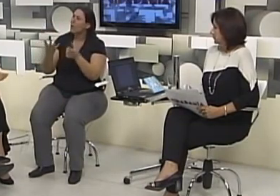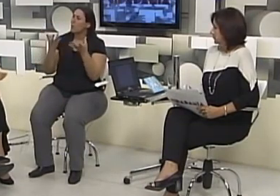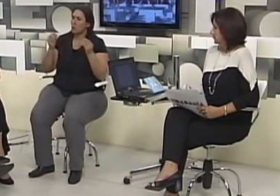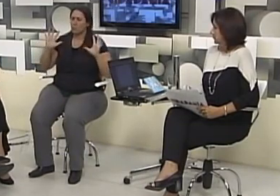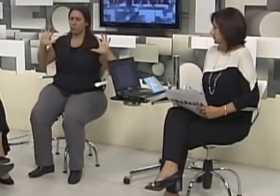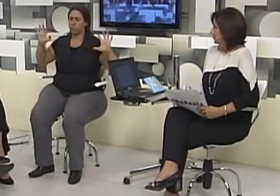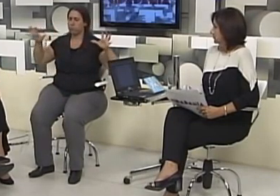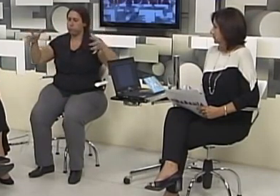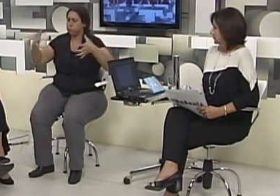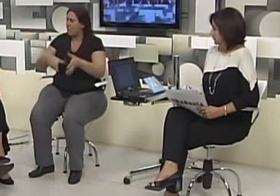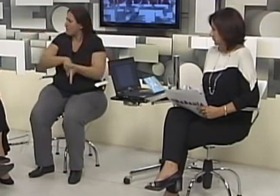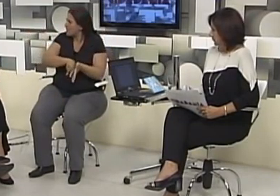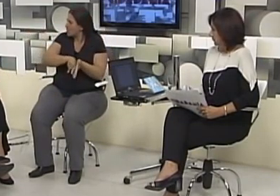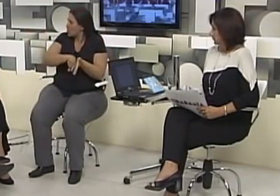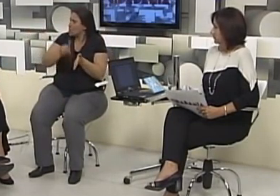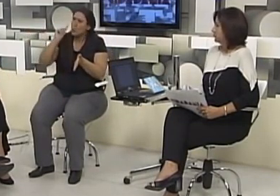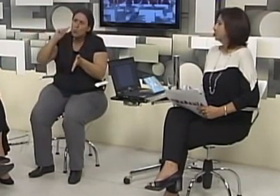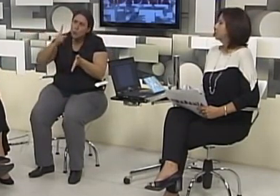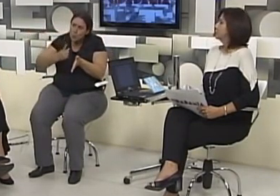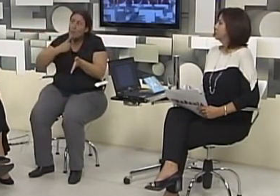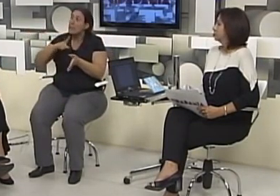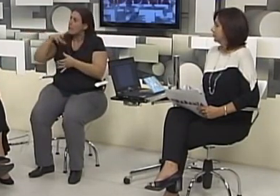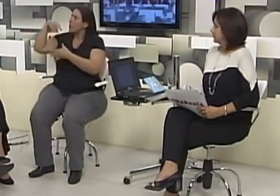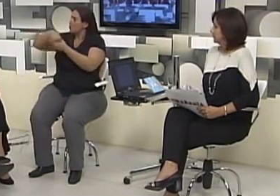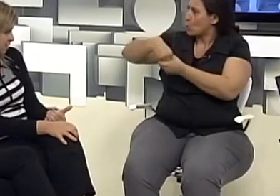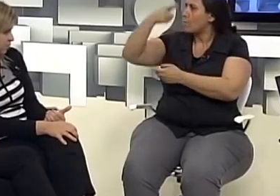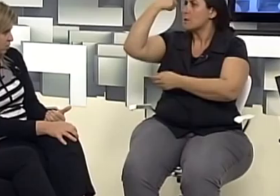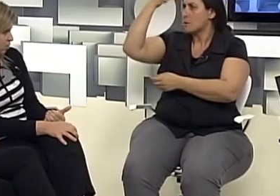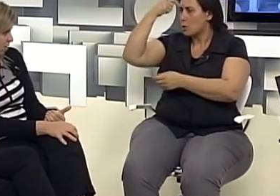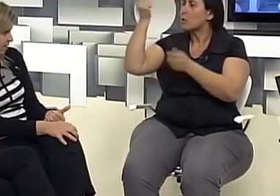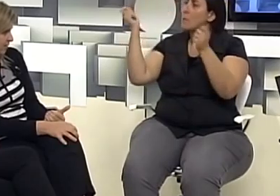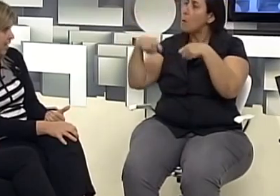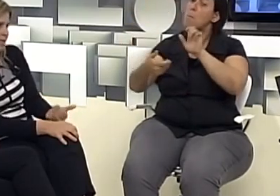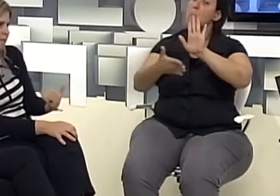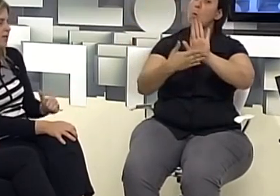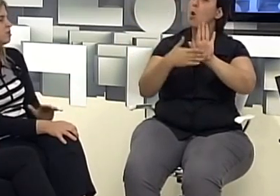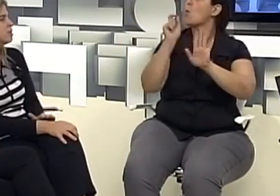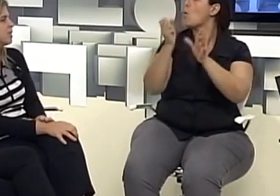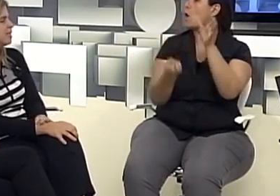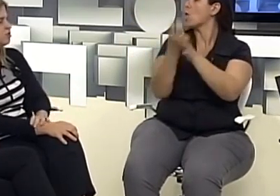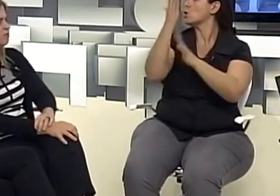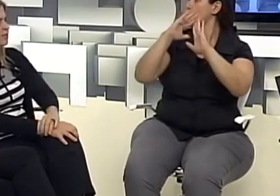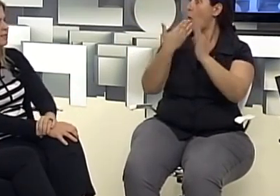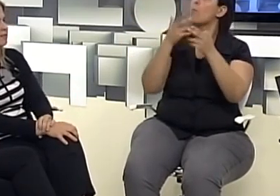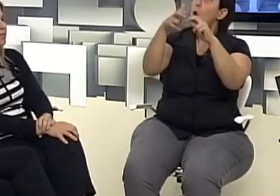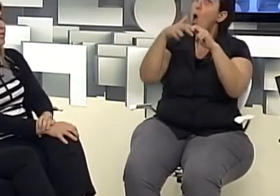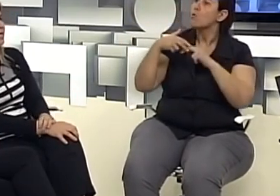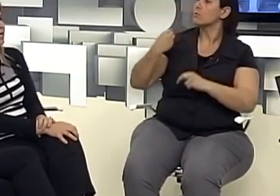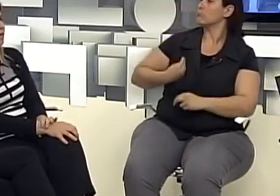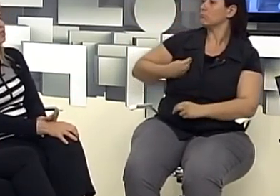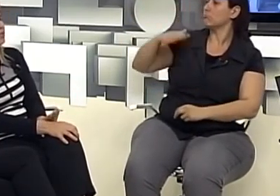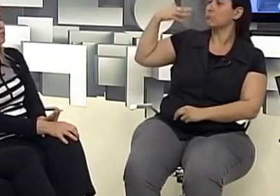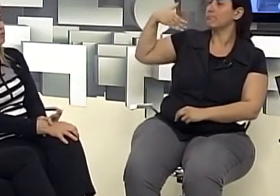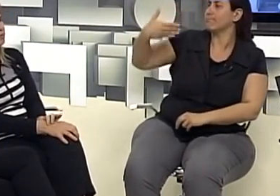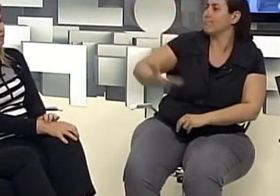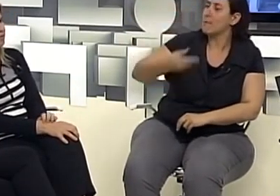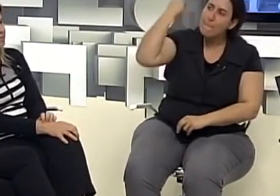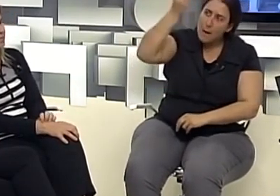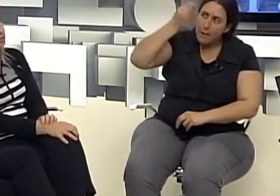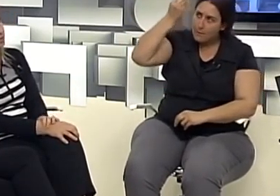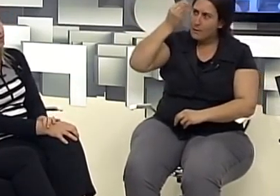pesquisadores surdos que estão nas universidades, que também podem propor a sua escola, né, até pelas suas experiências de vida. Então, eu acho que